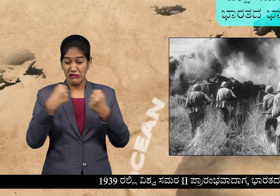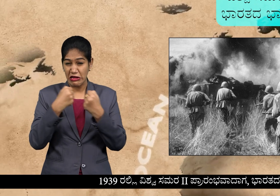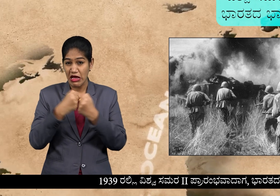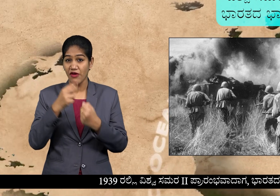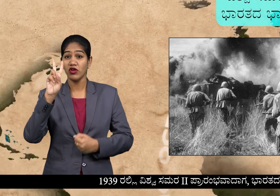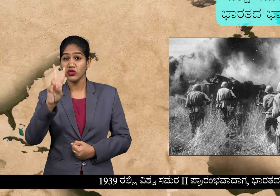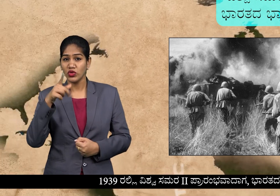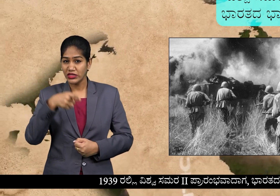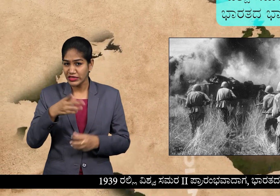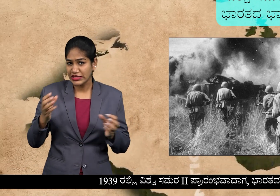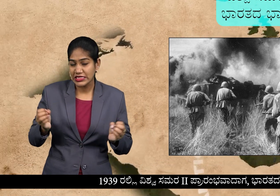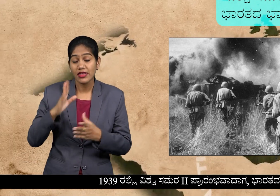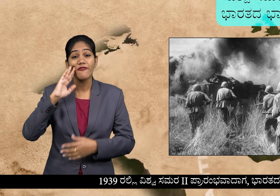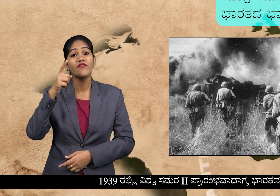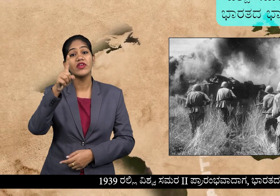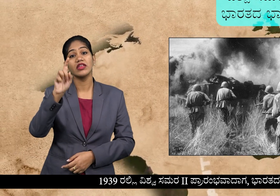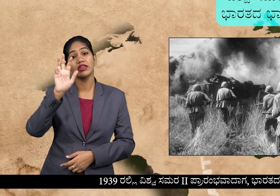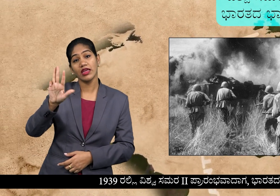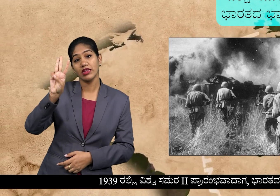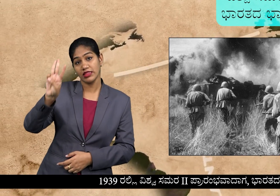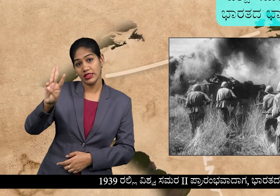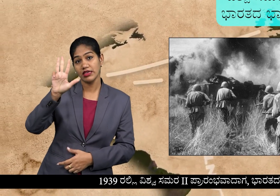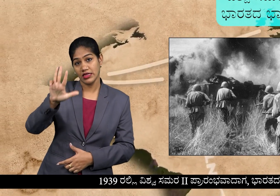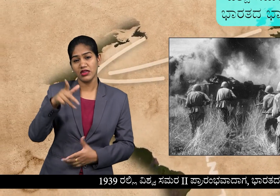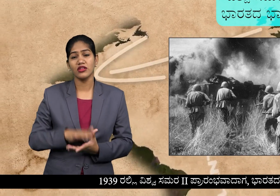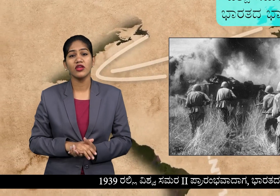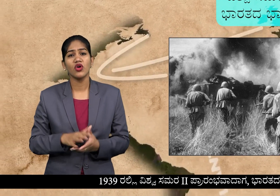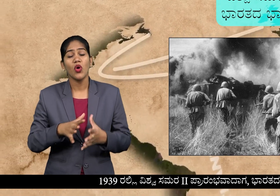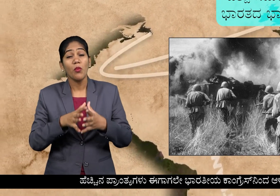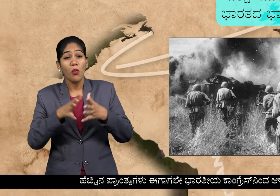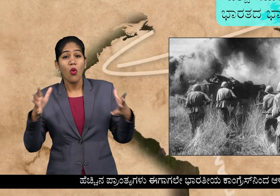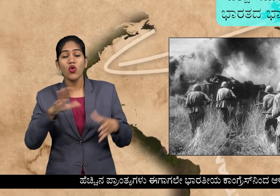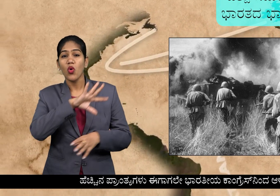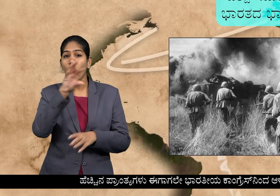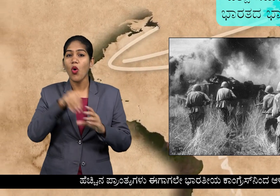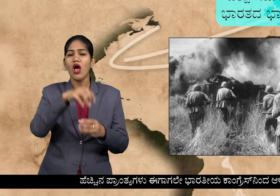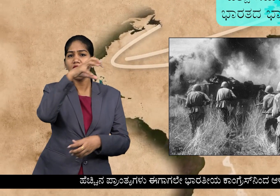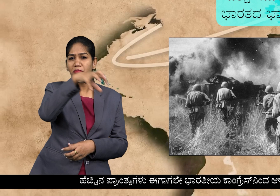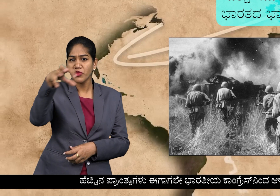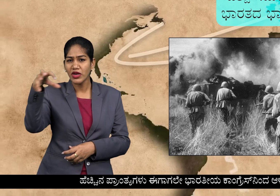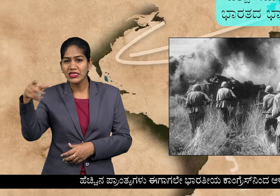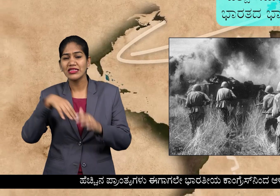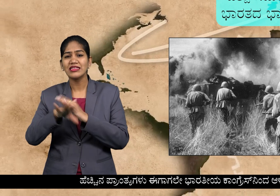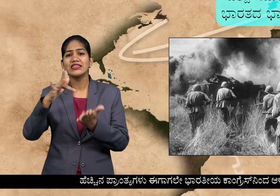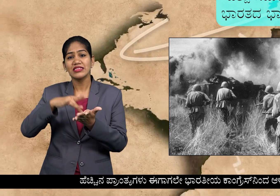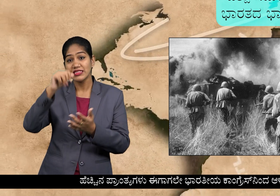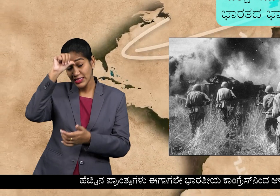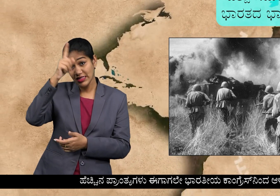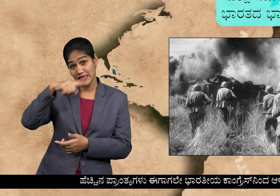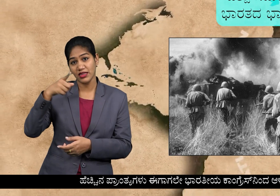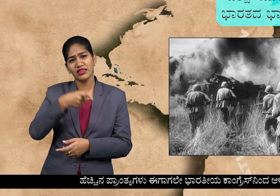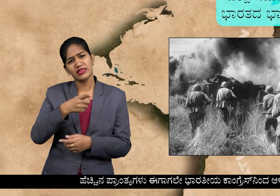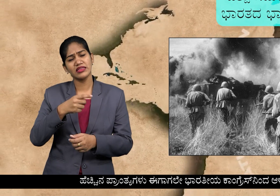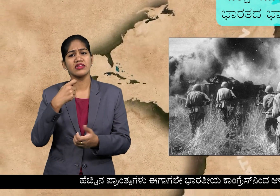1939ರಲ್ಲಿ ವಿಶ್ವ ಸಮರ ಪ್ರಾರಂಭವಾದಾಗ ಭಾರತದಲ್ಲಿನ ಹೆಚ್ಚಿನ ಪ್ರಾಂತ್ಯಗಳು ಈಗಾಗಲೇ ಭಾರತೀಯ